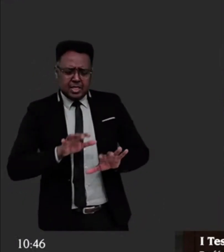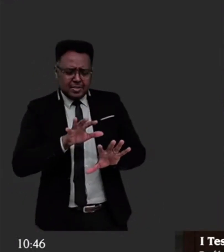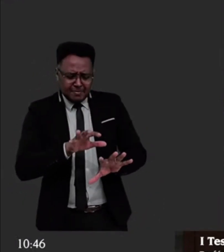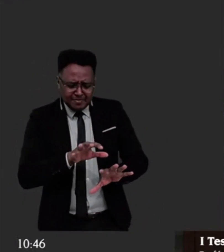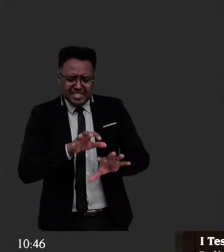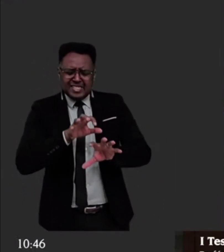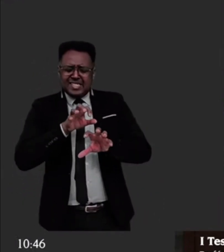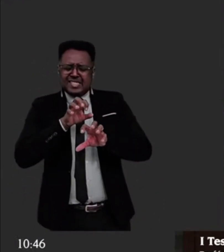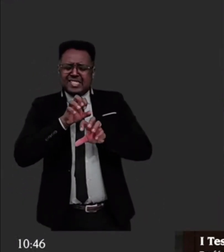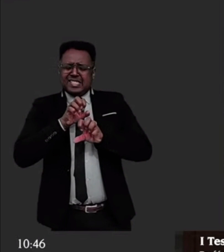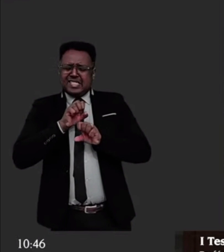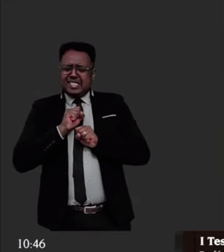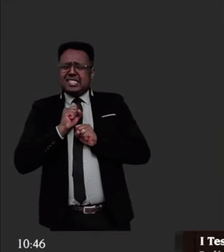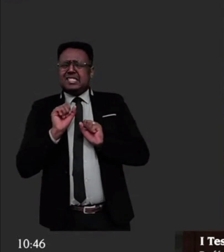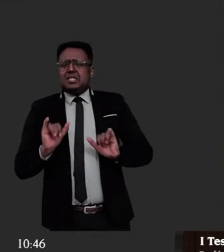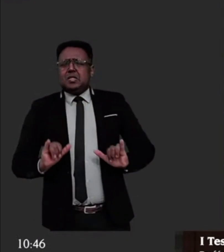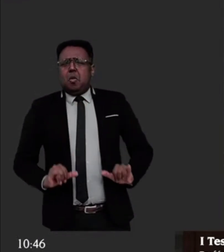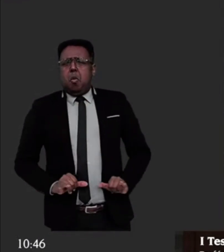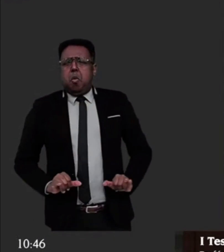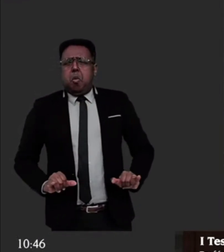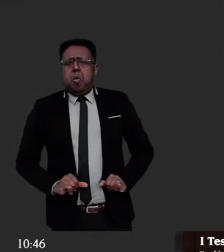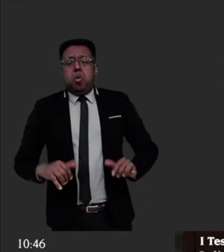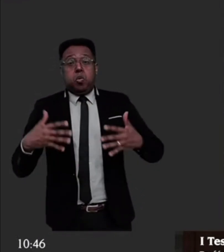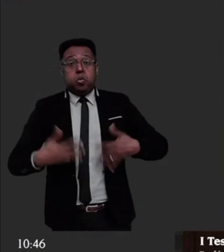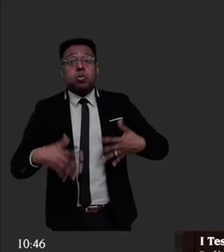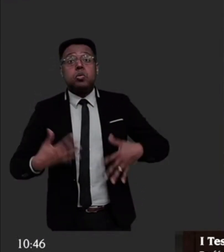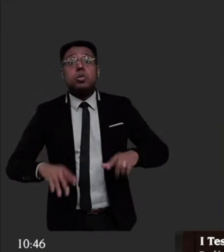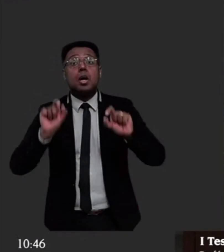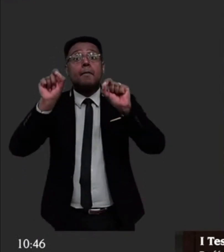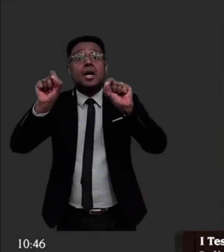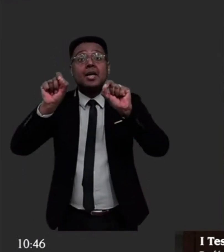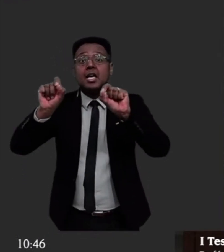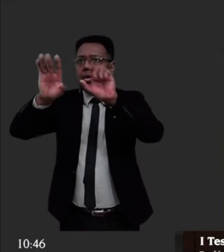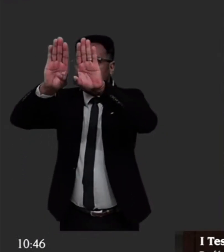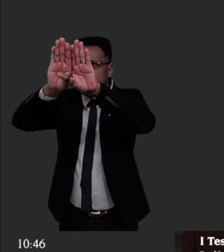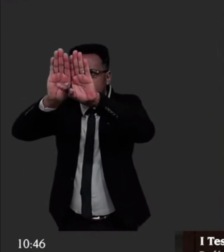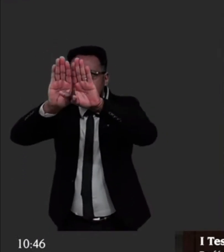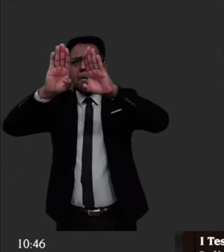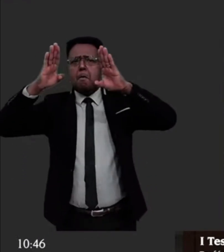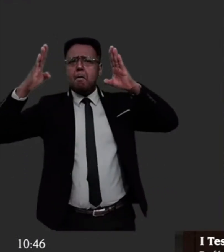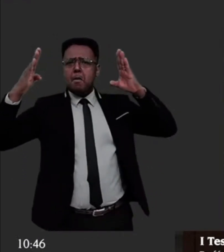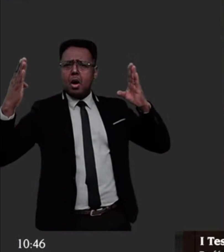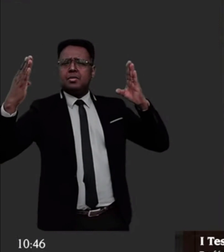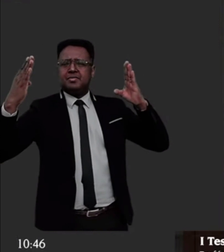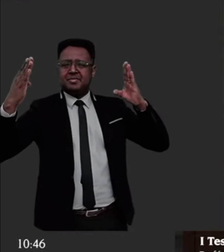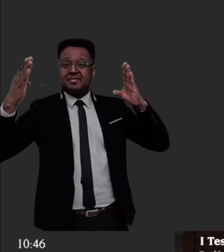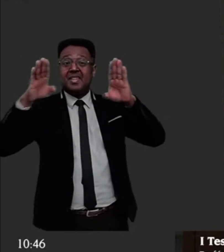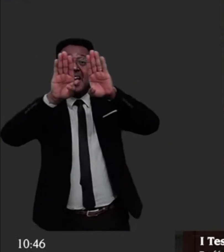porta fosse aberta. E para que ninguém fechasse esta porta, ele mesmo é a porta da